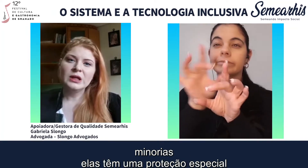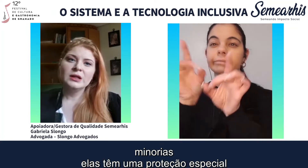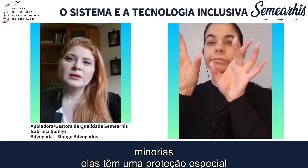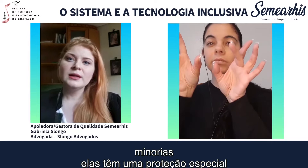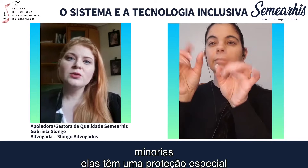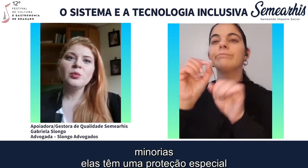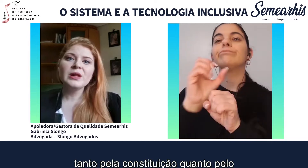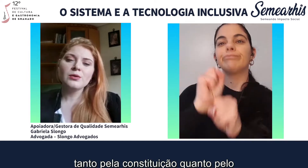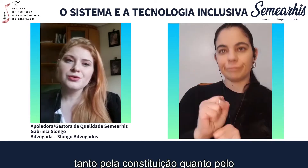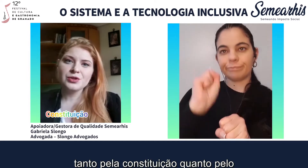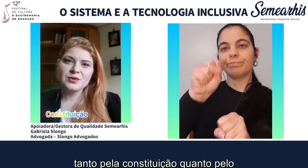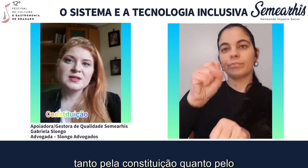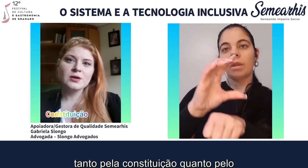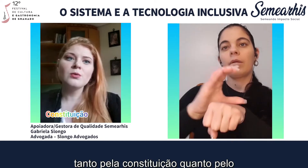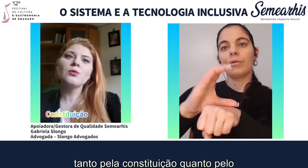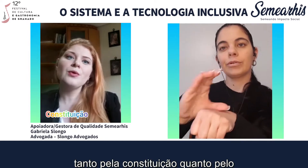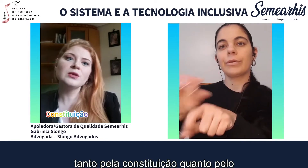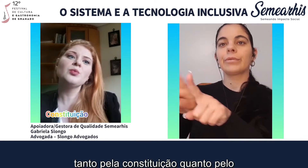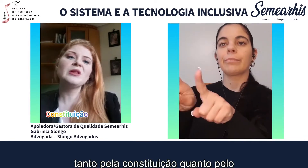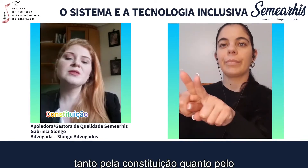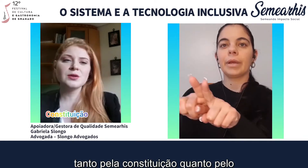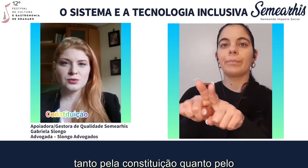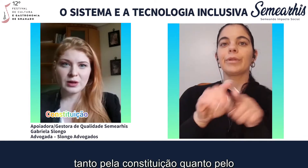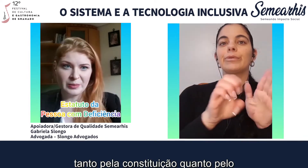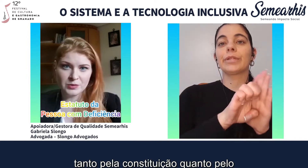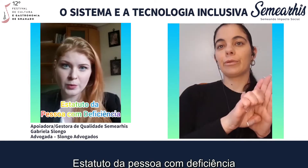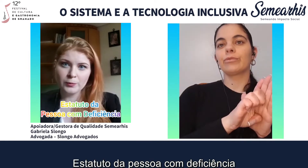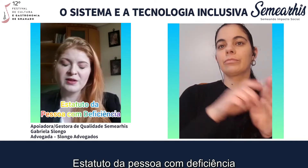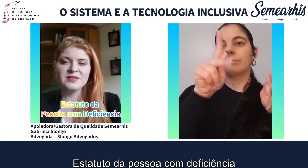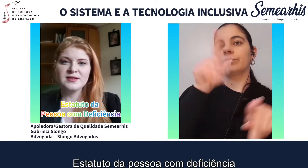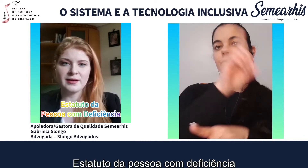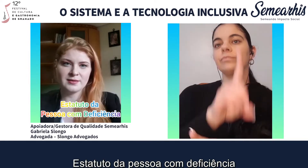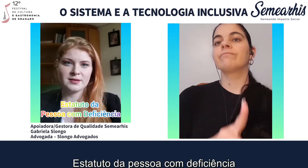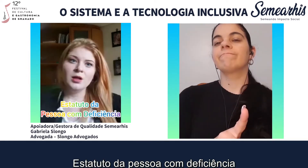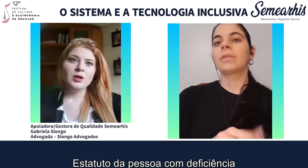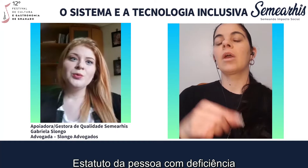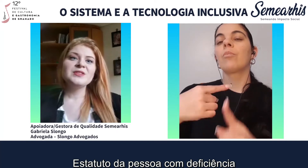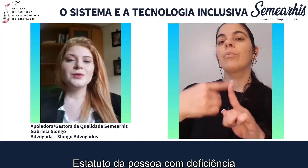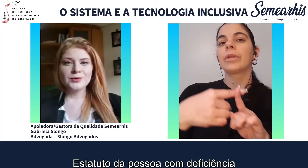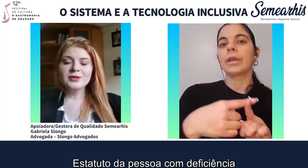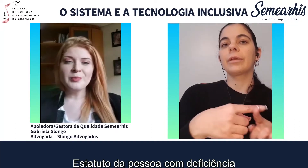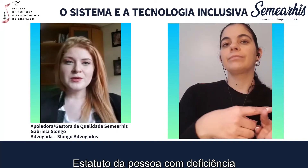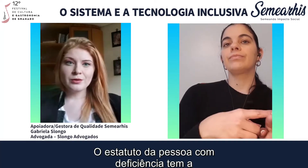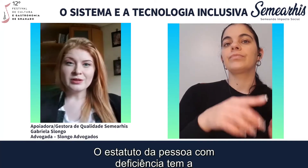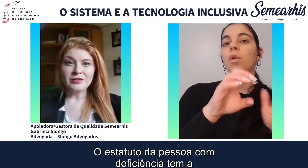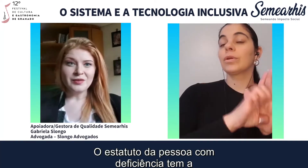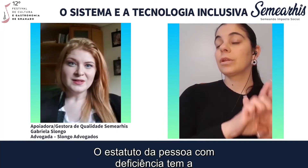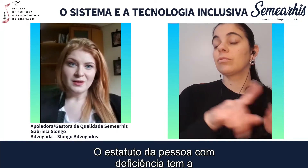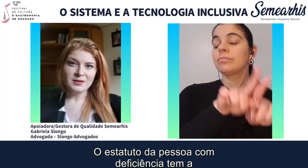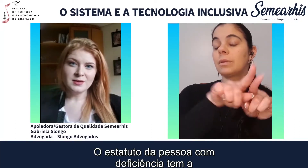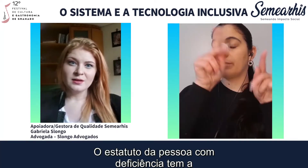especial tanto pela Constituição quanto pelo Estatuto da Pessoa com Deficiência. O Estatuto da Pessoa